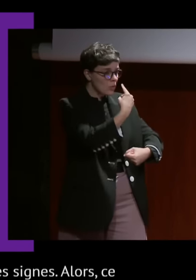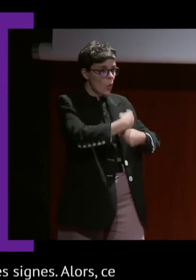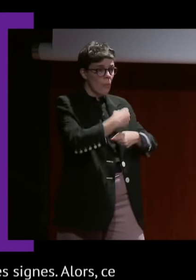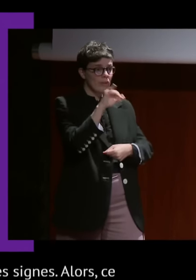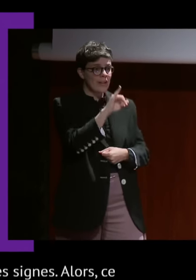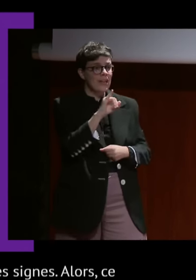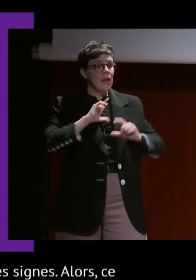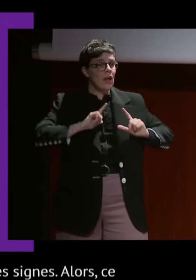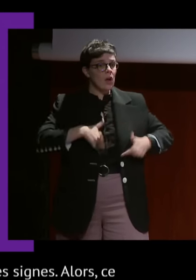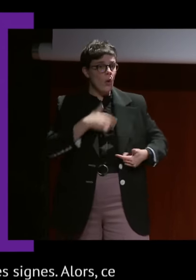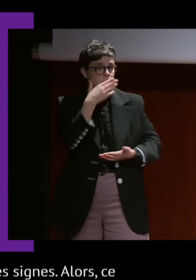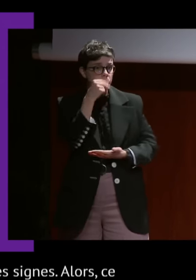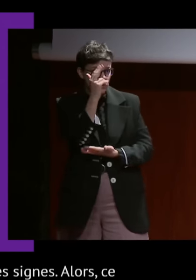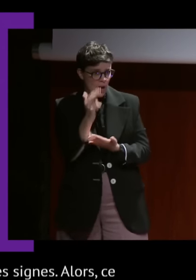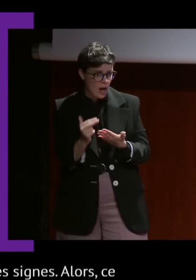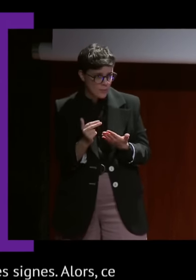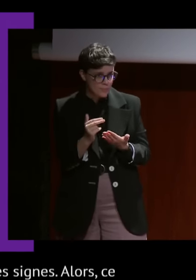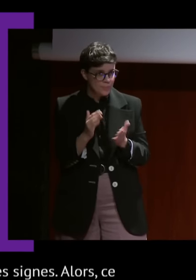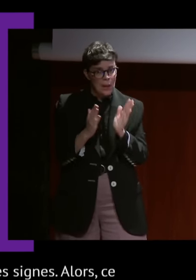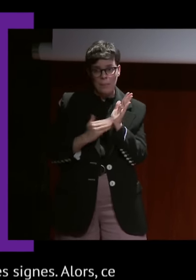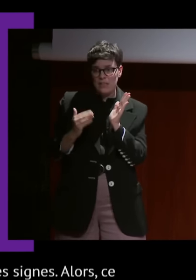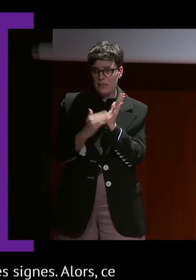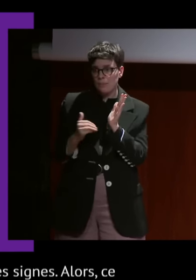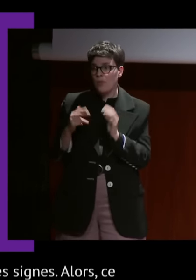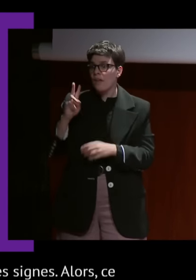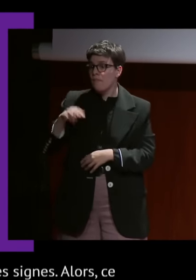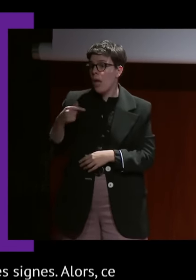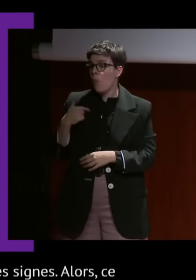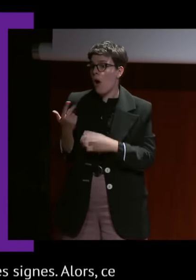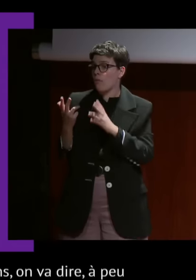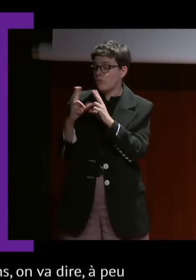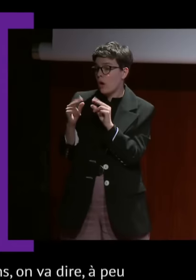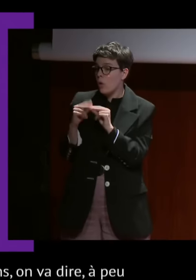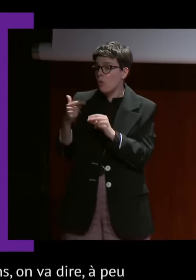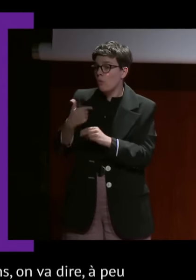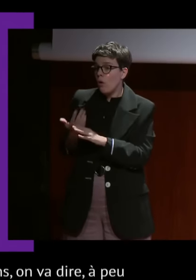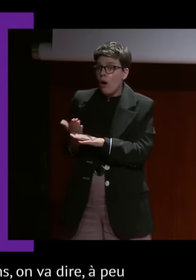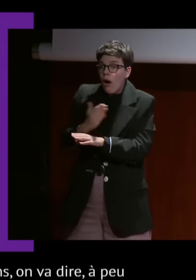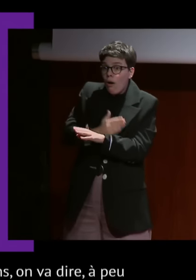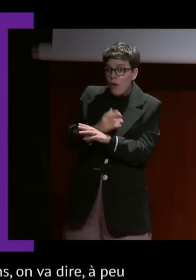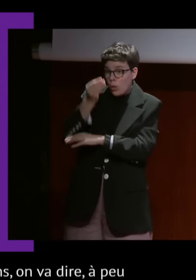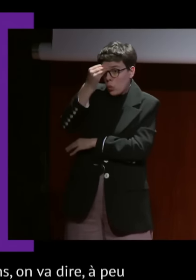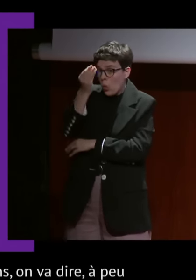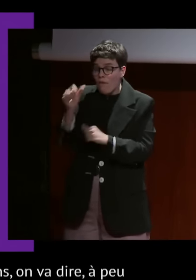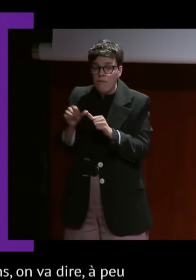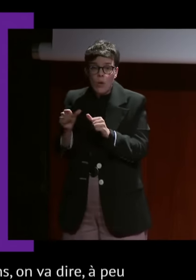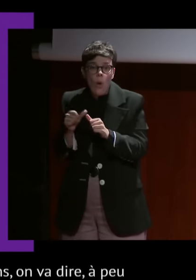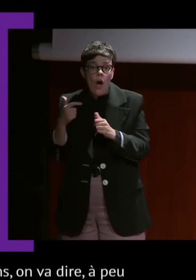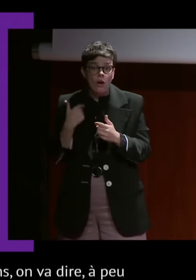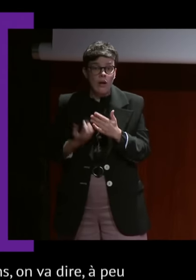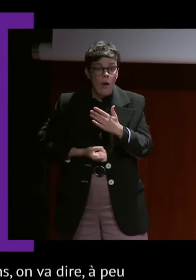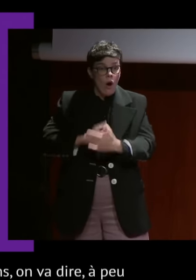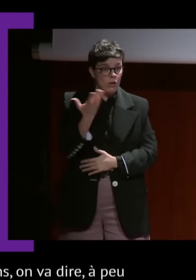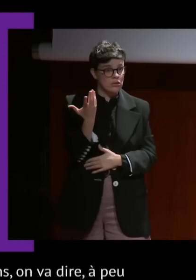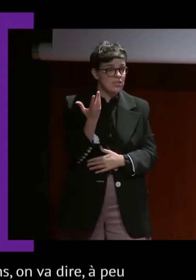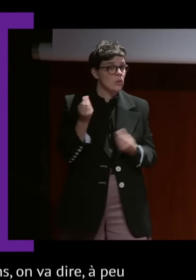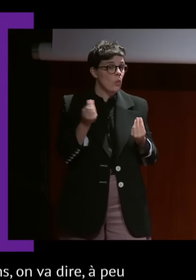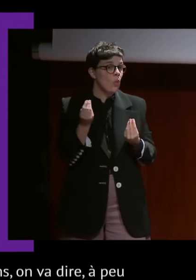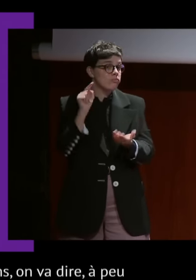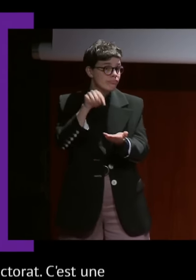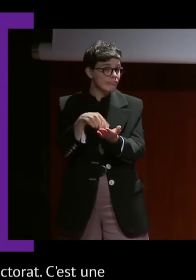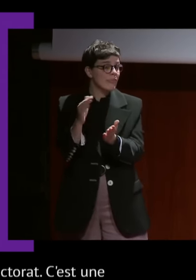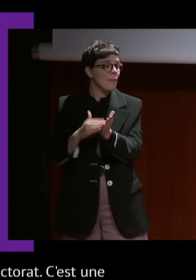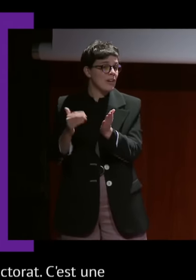juste avant que j'entre en doctorat. Et c'est une commande qui a été faite par l'École des Beaux-Arts de Marseille. Et avant mon